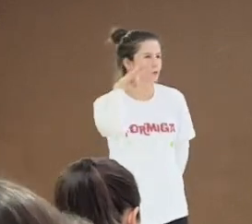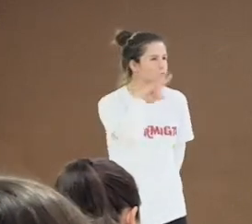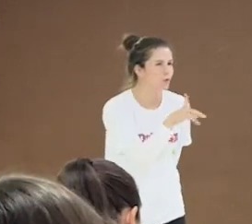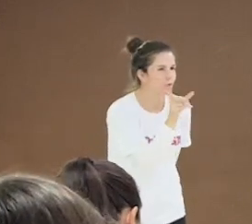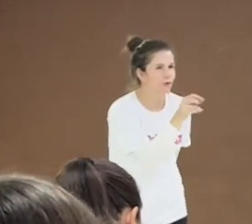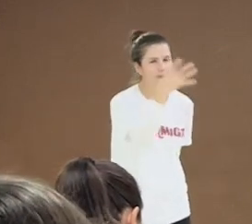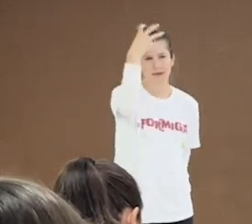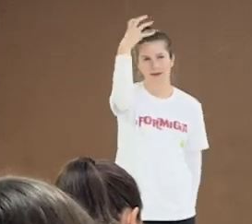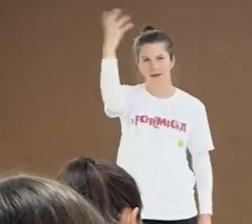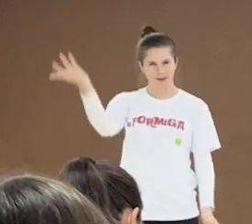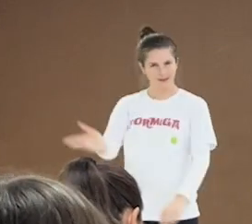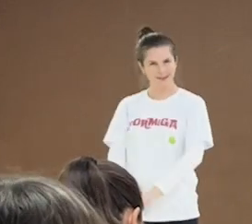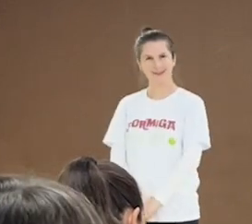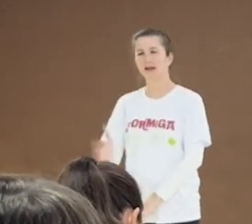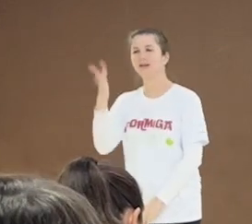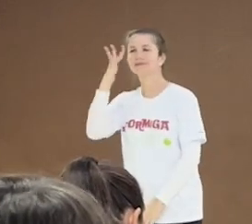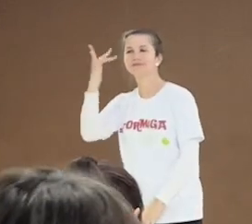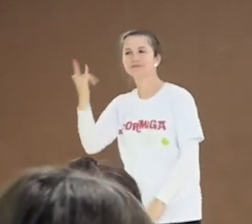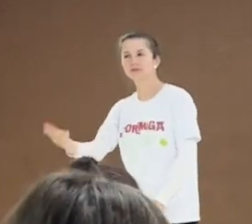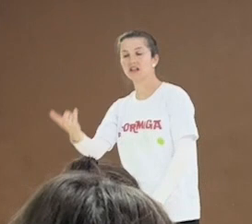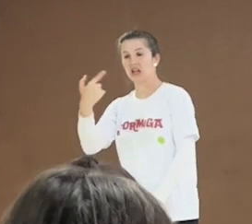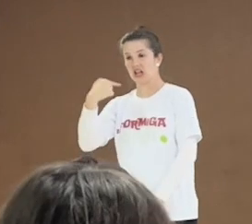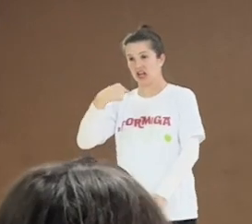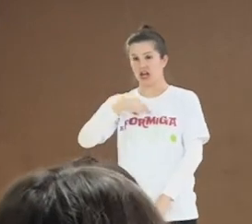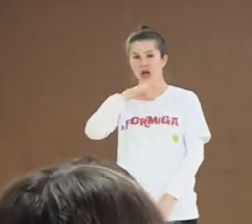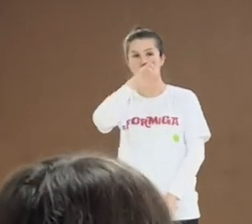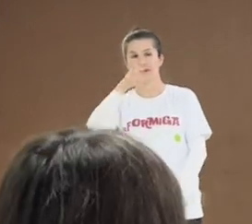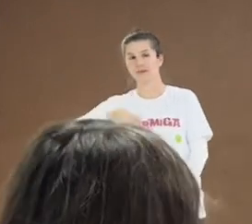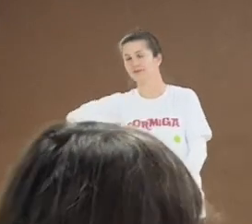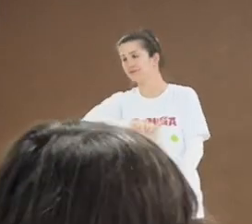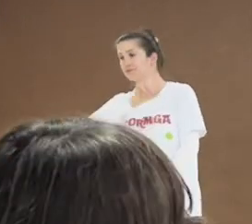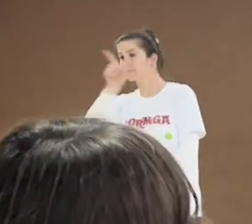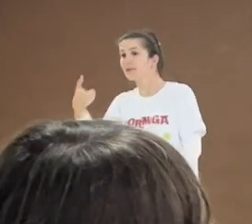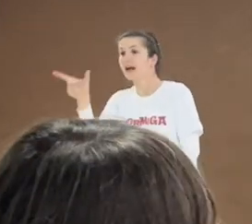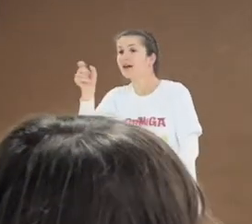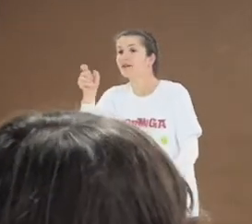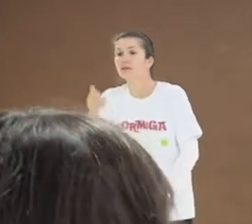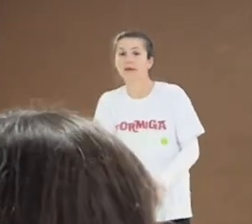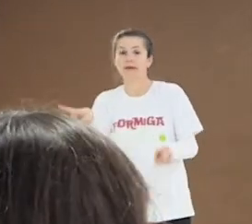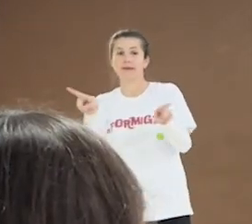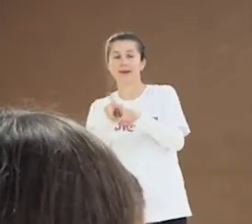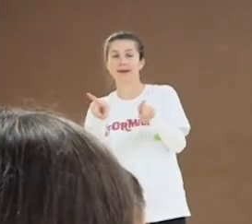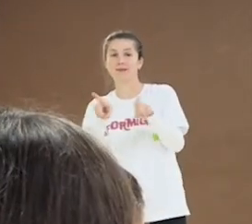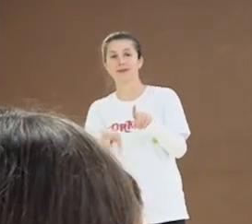Eu sei. Eu vou dar uma saidinha. Eu também.